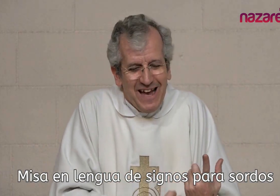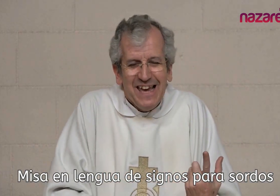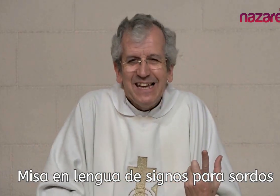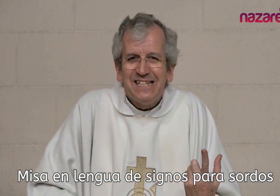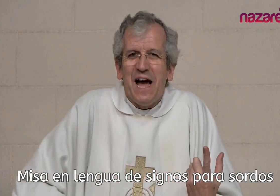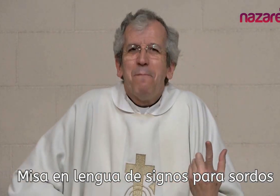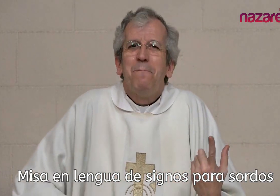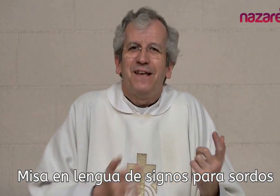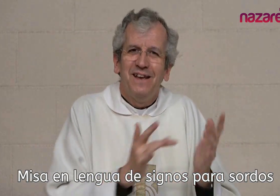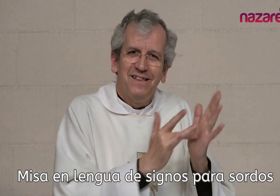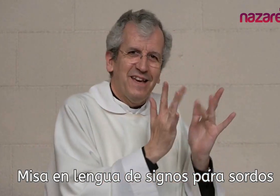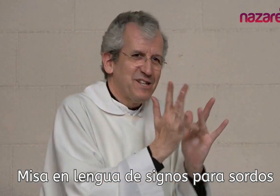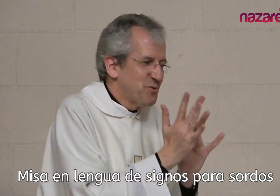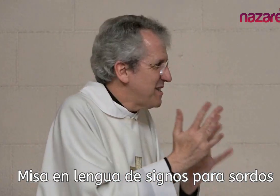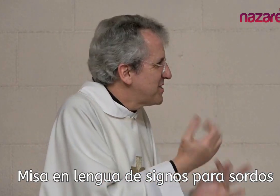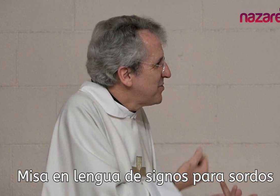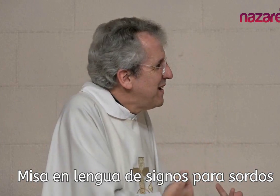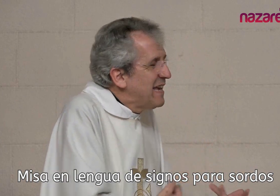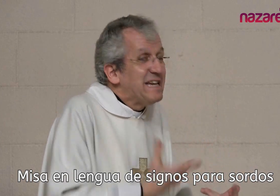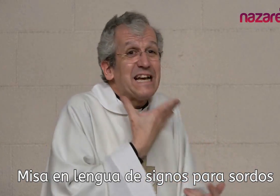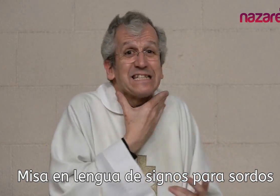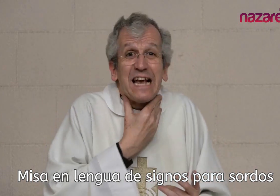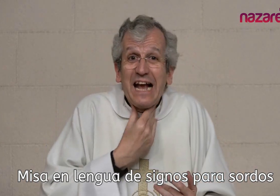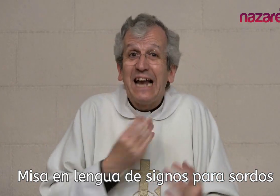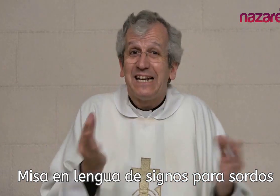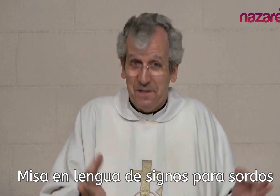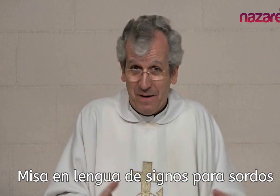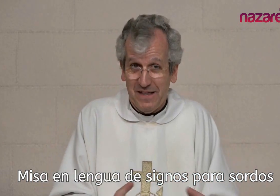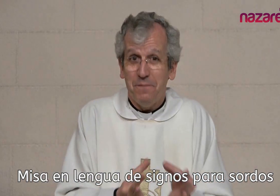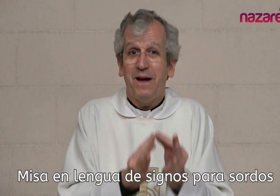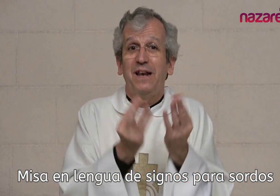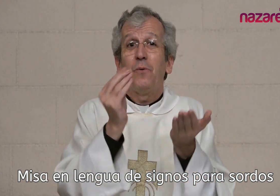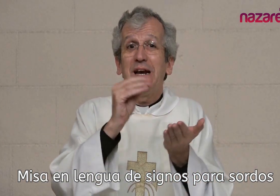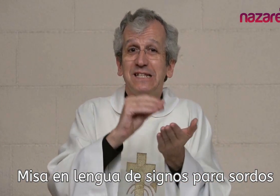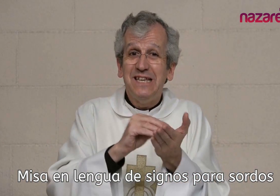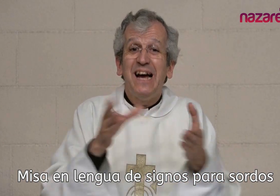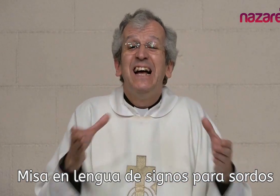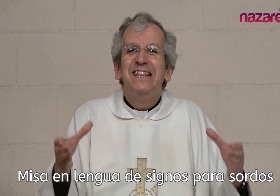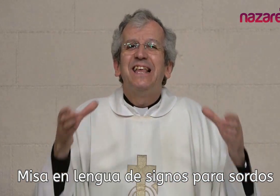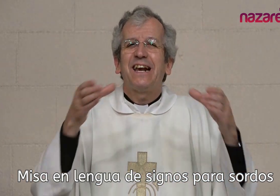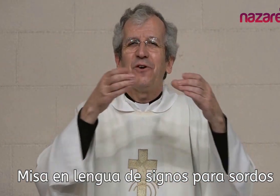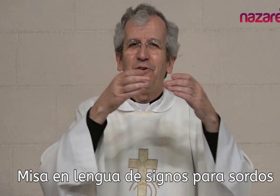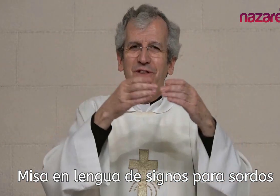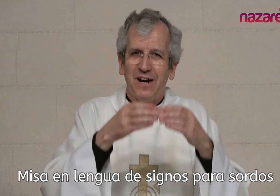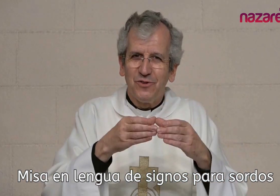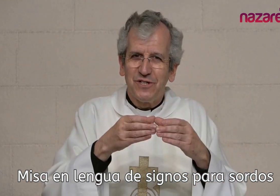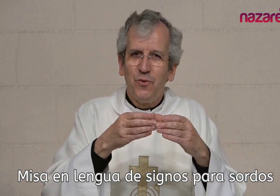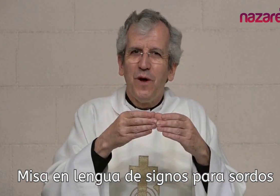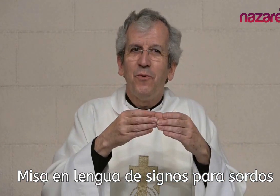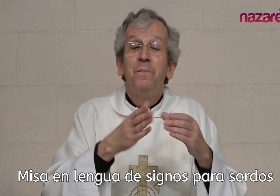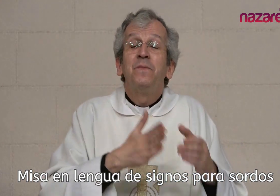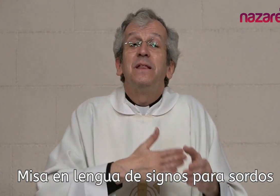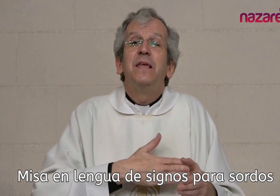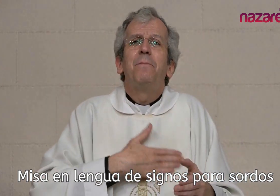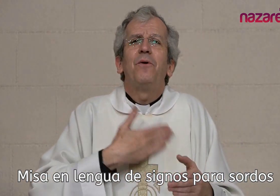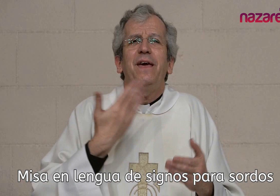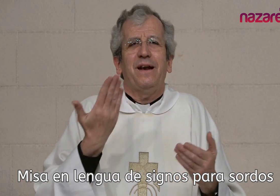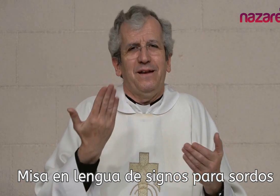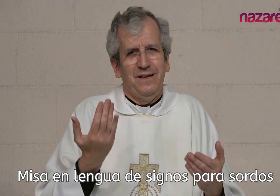falta ese hambre de Jesucristo, esas ganas de participar de la Eucaristía, de reencontrarnos de nuevo, de